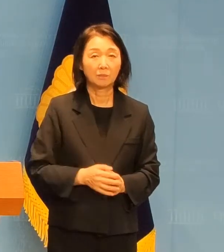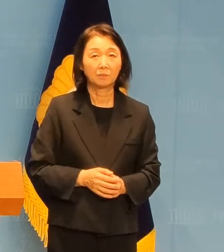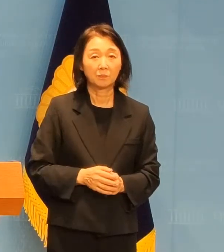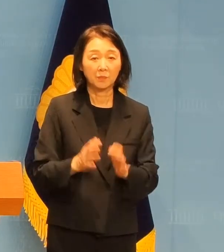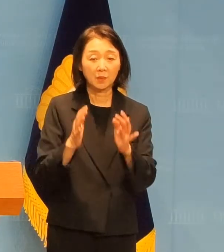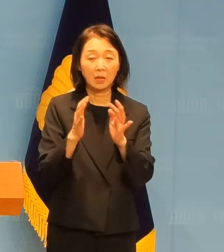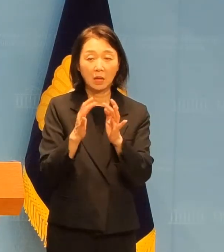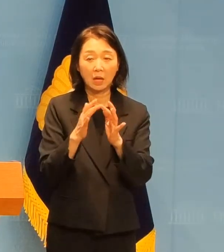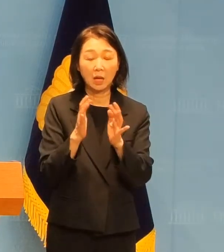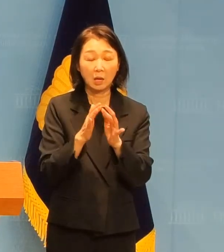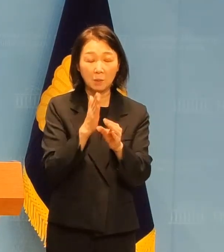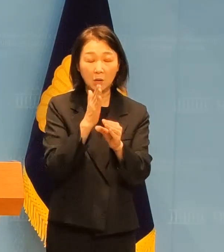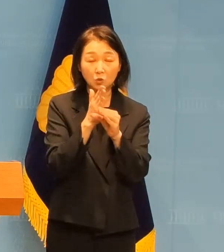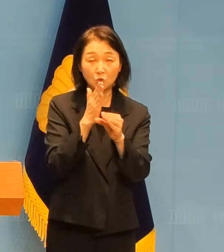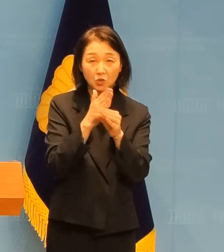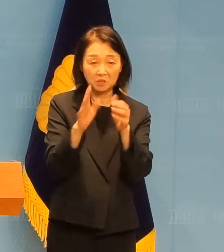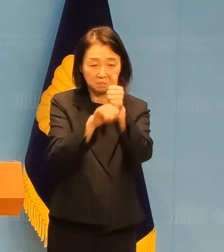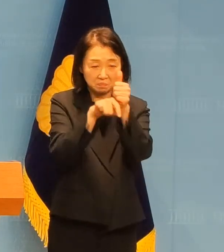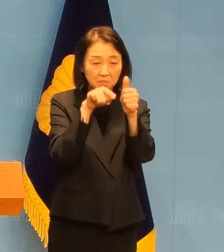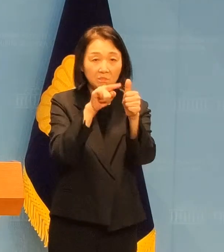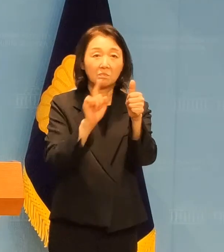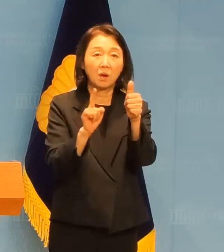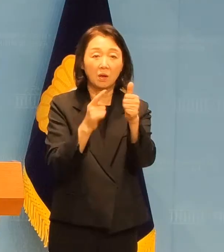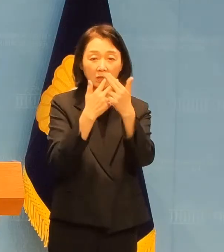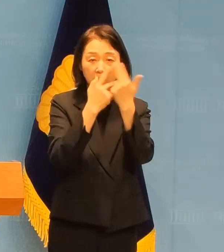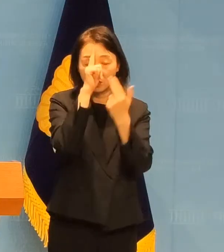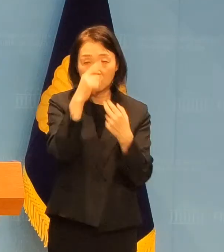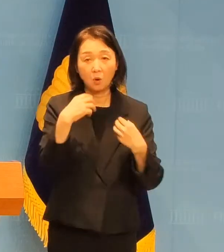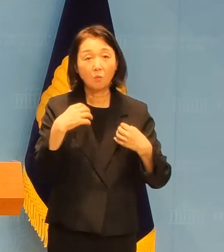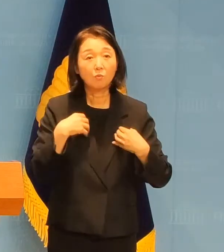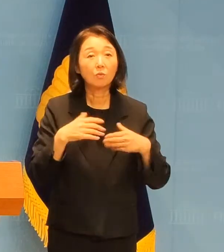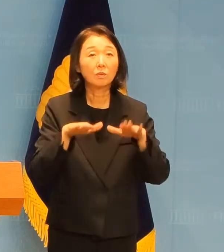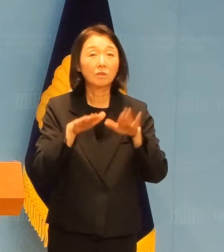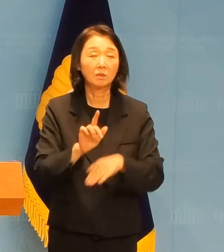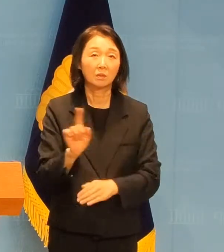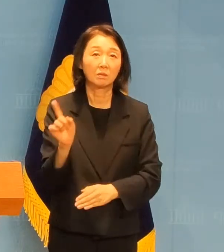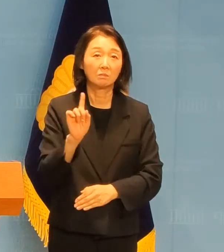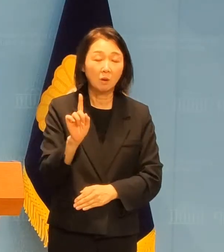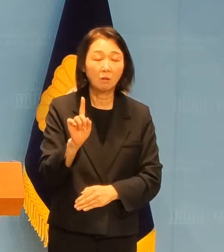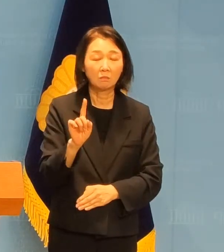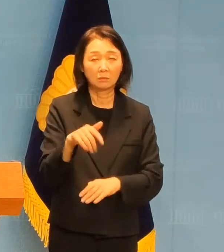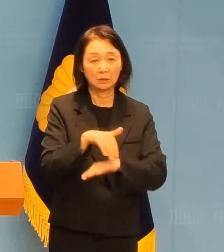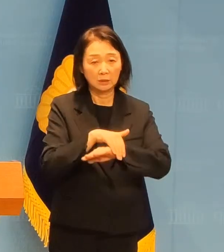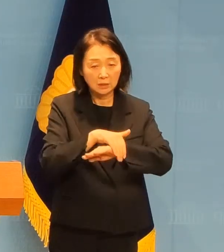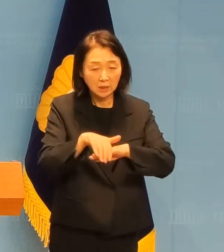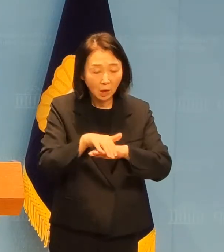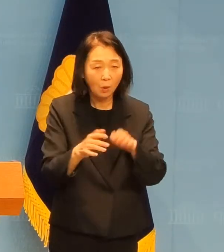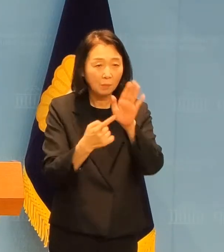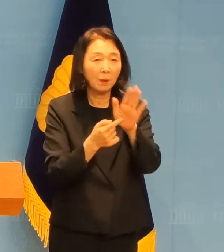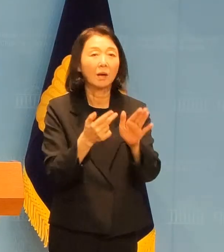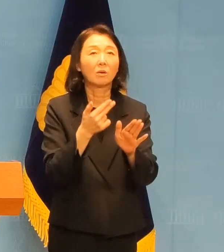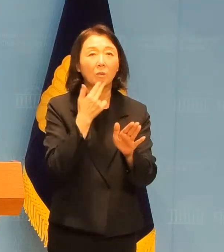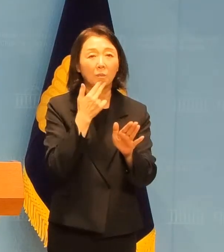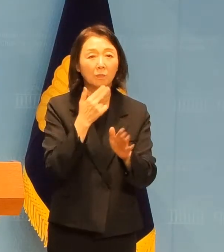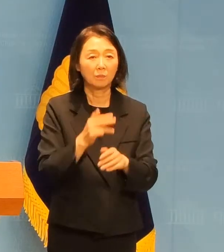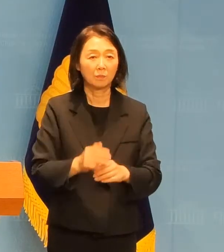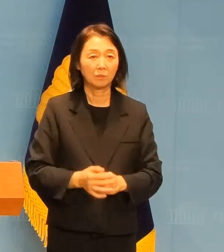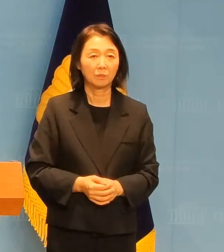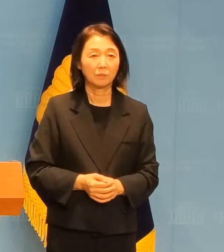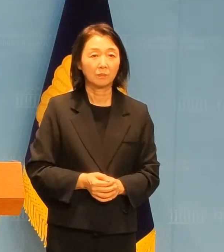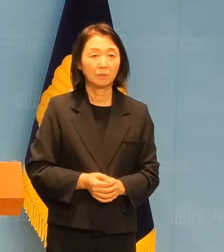안보의 컨트롤타워 역할을 해야 할 이재명 정부는 여전히 제대로 된 대응을 내놓지 못하고